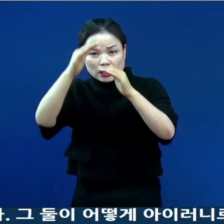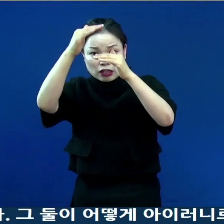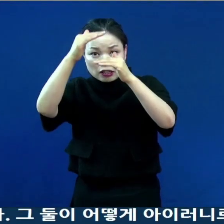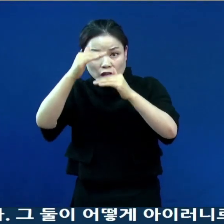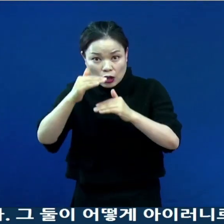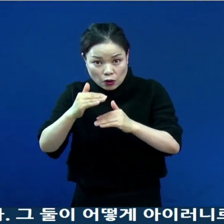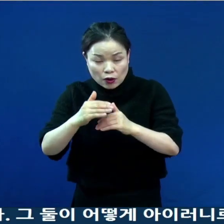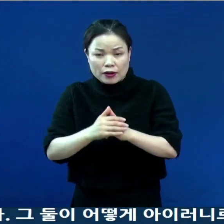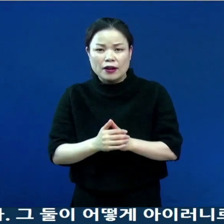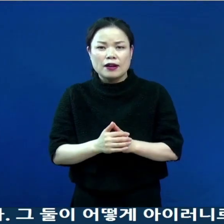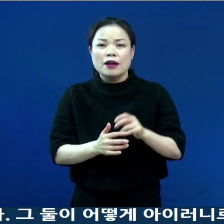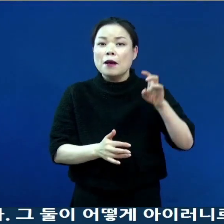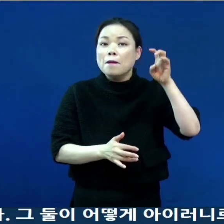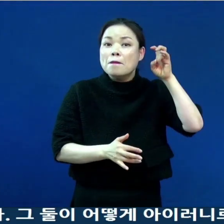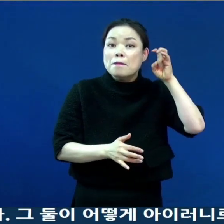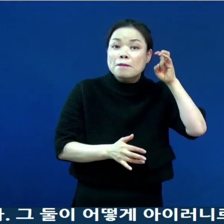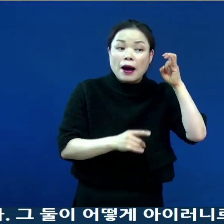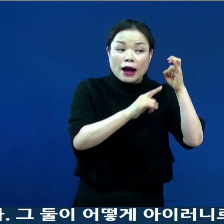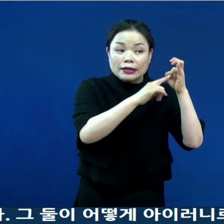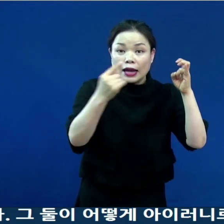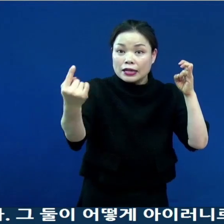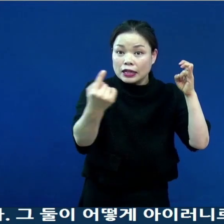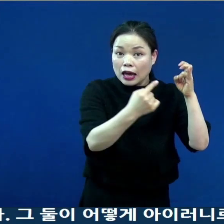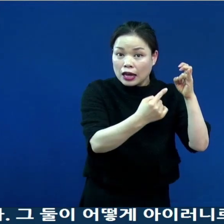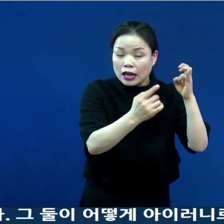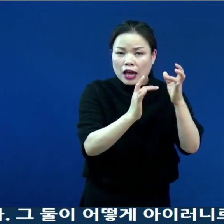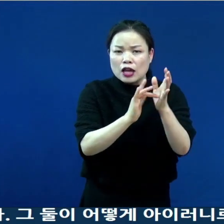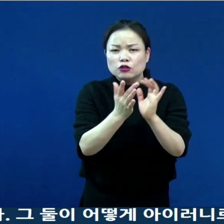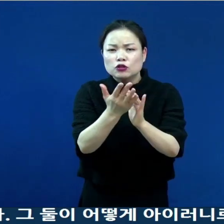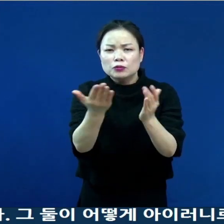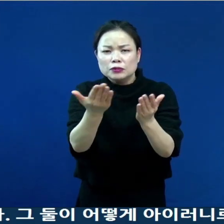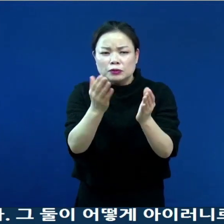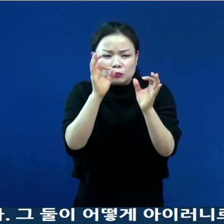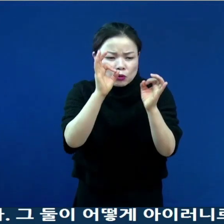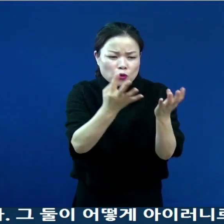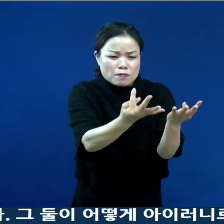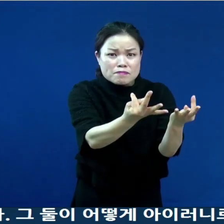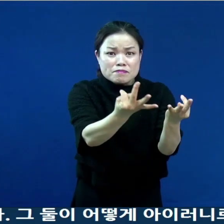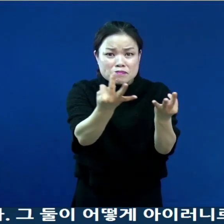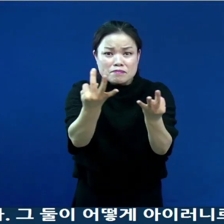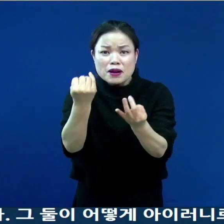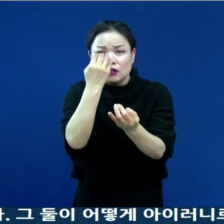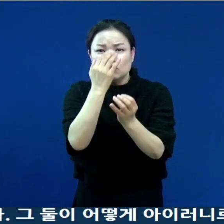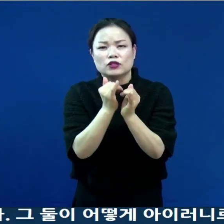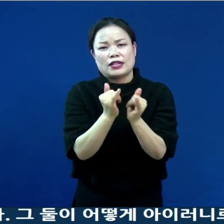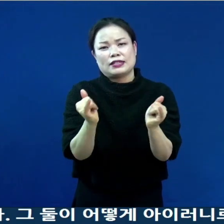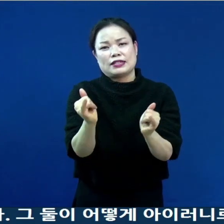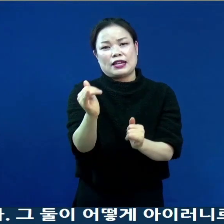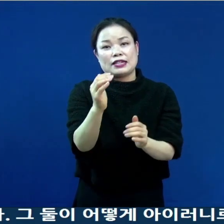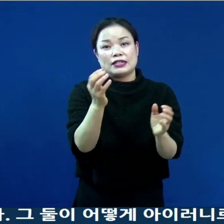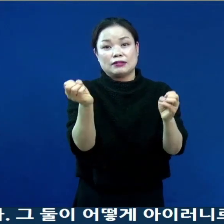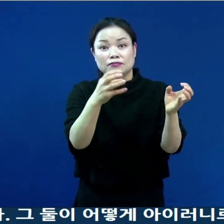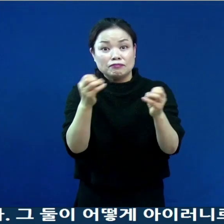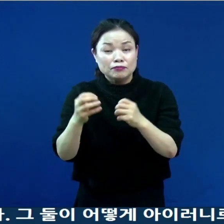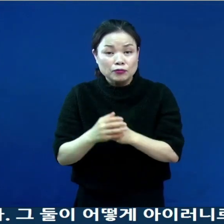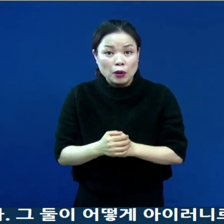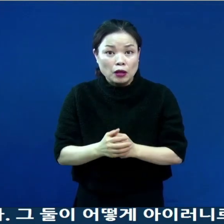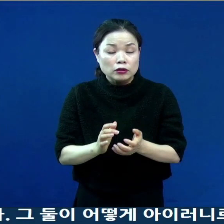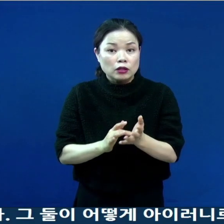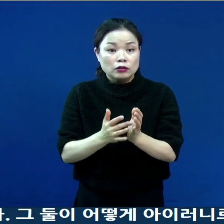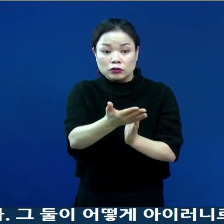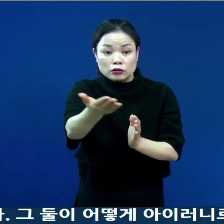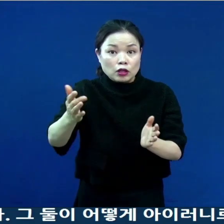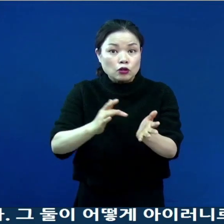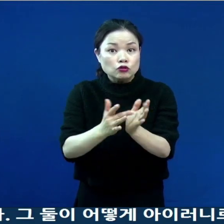일들이 여기 마리아에게 와서 예수께서 하신 일을 본 많은 유대인들에 관한 이야기입니다. 이들이 예수를 믿었다는